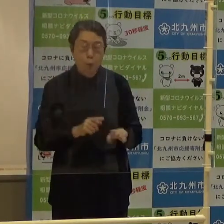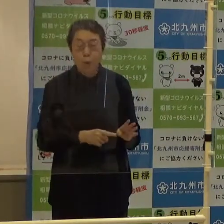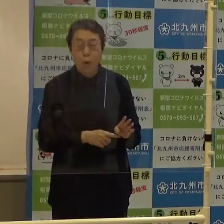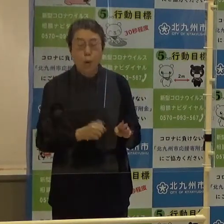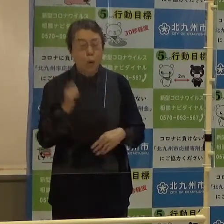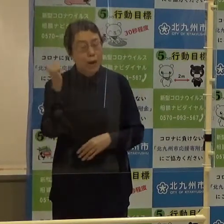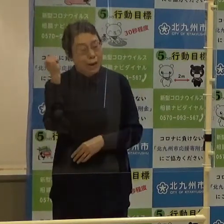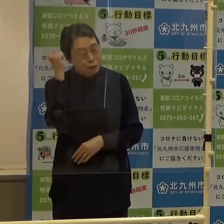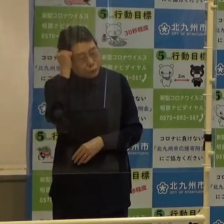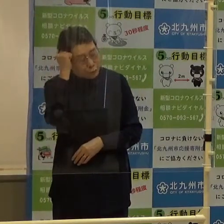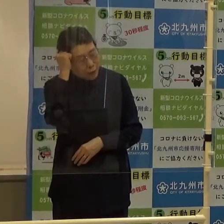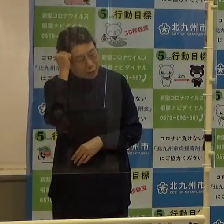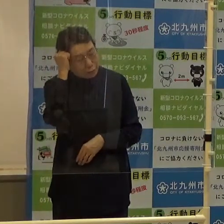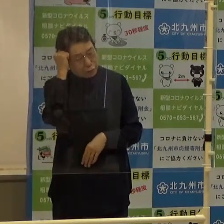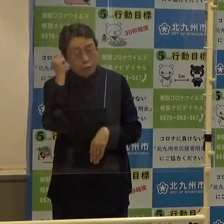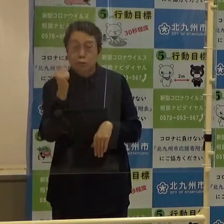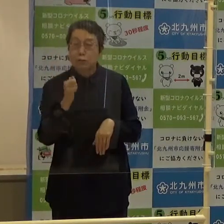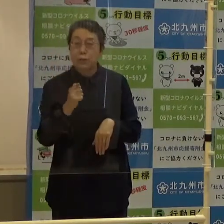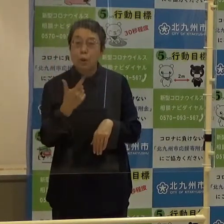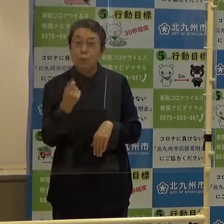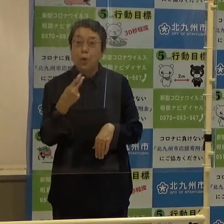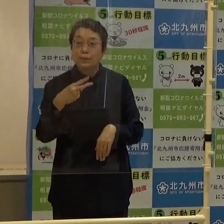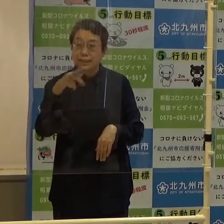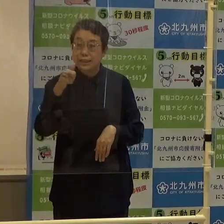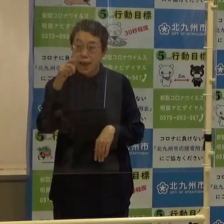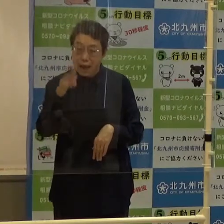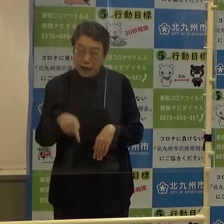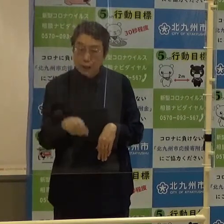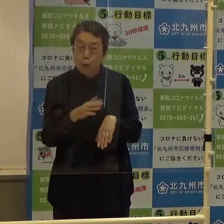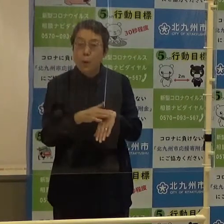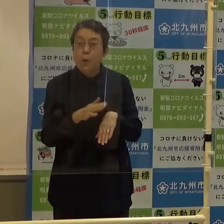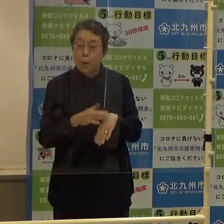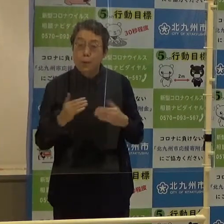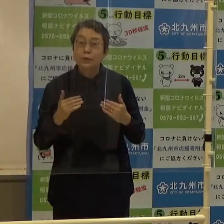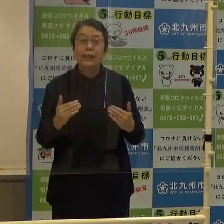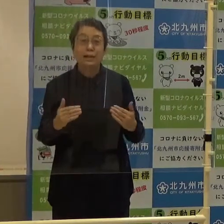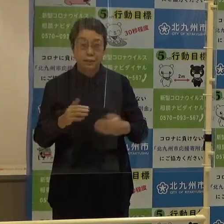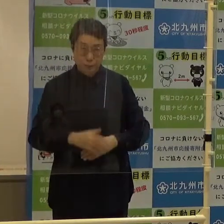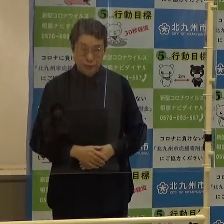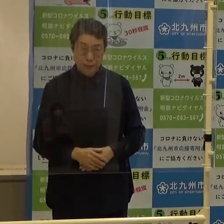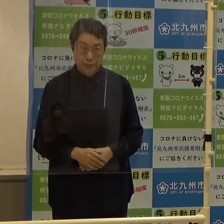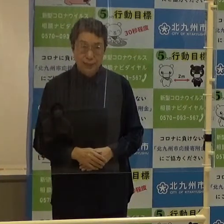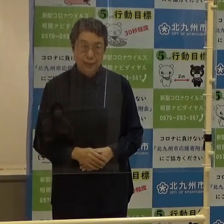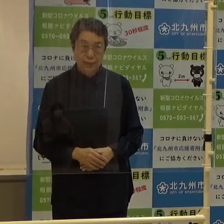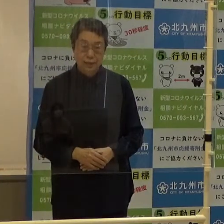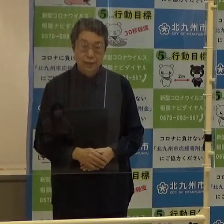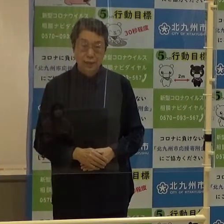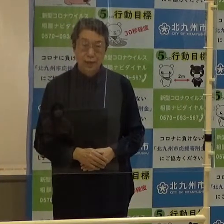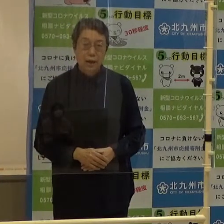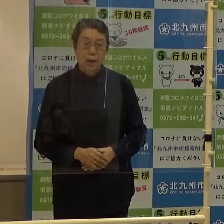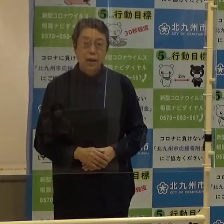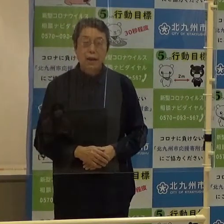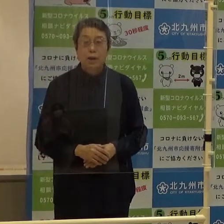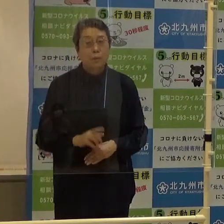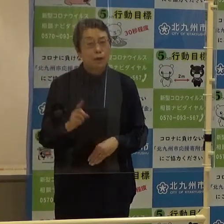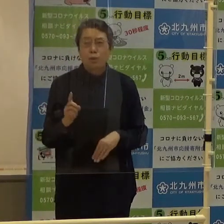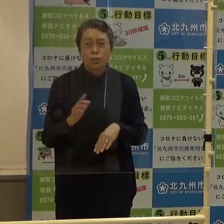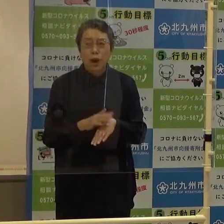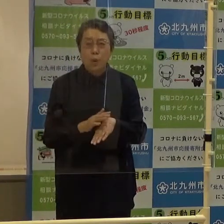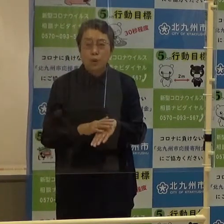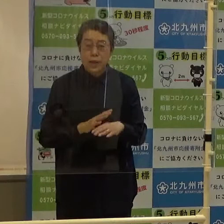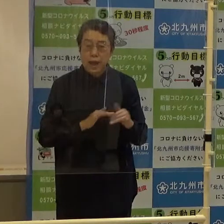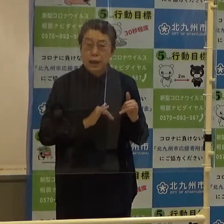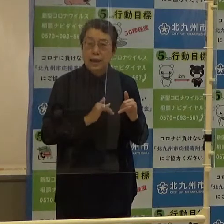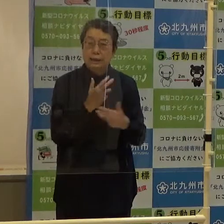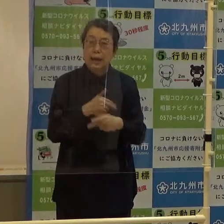モニターということもスタートいたします。いろんな取り組みによってですね、どのようにその町に元気が戻ってくるか